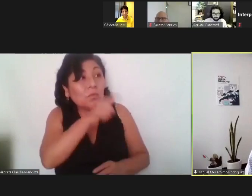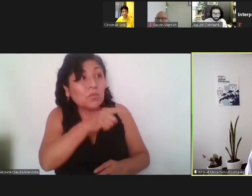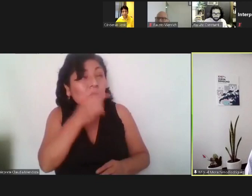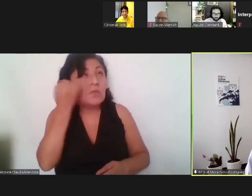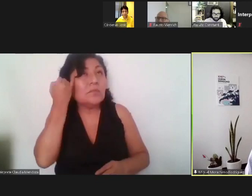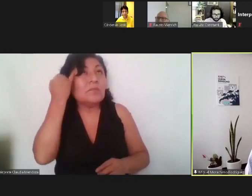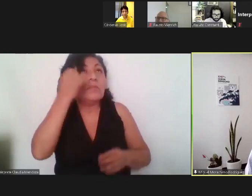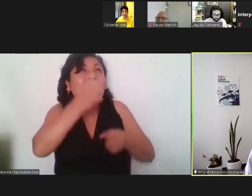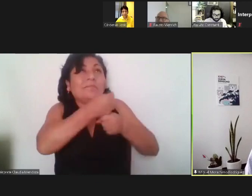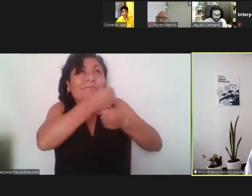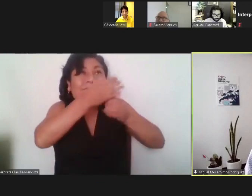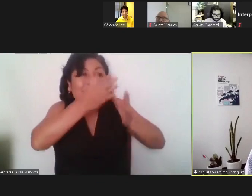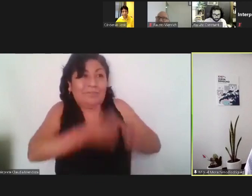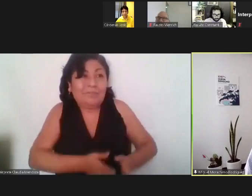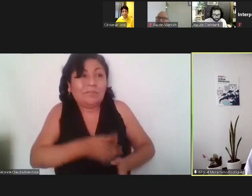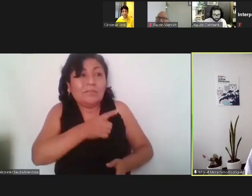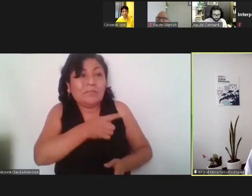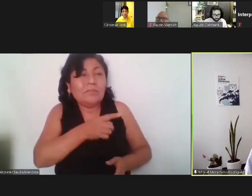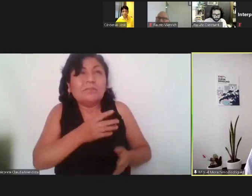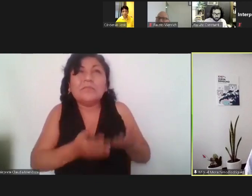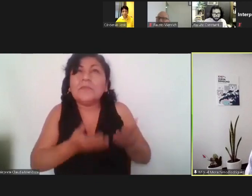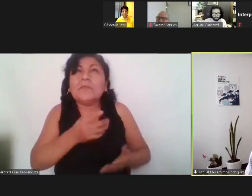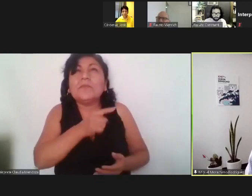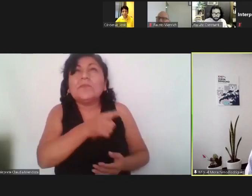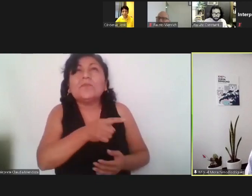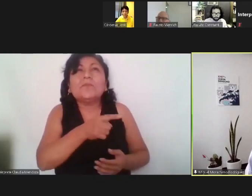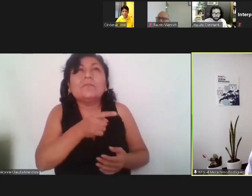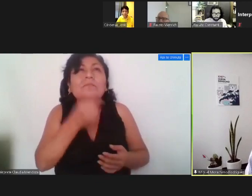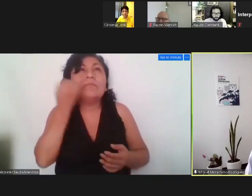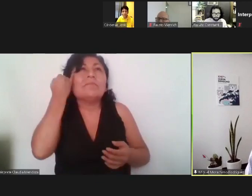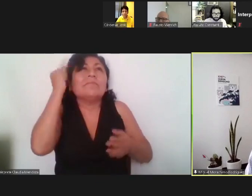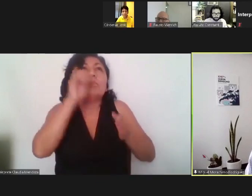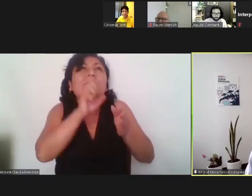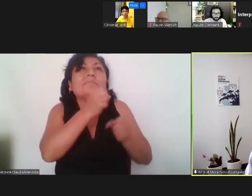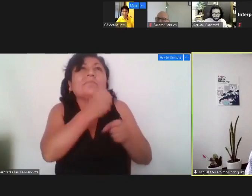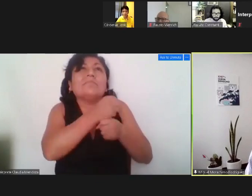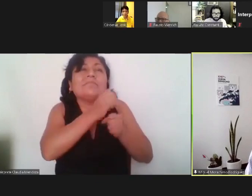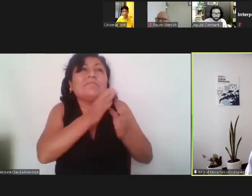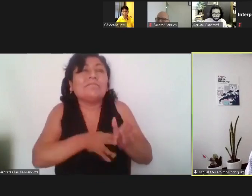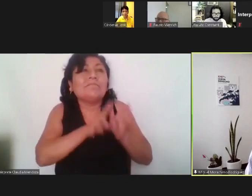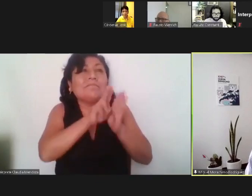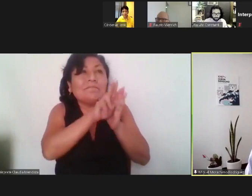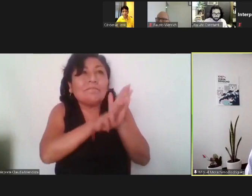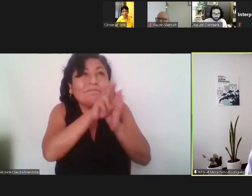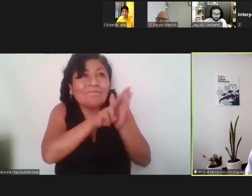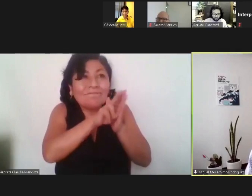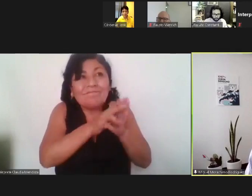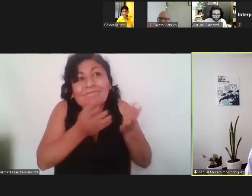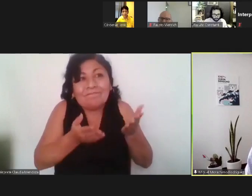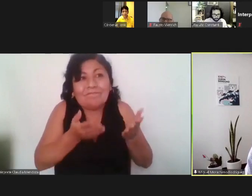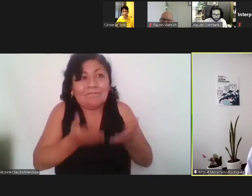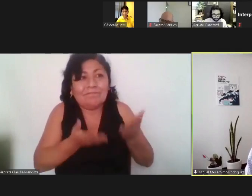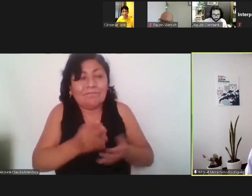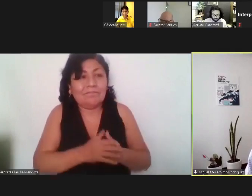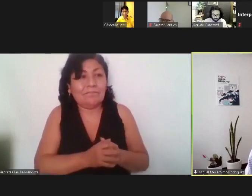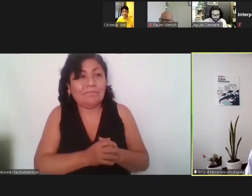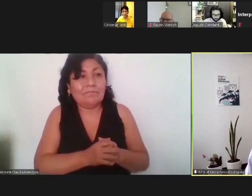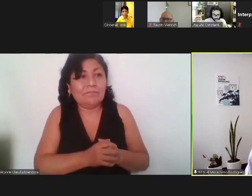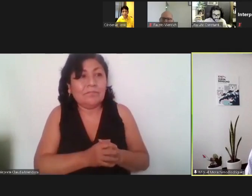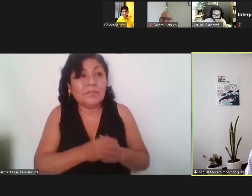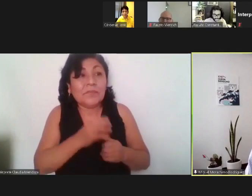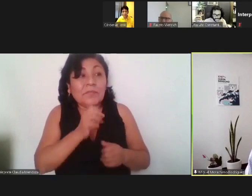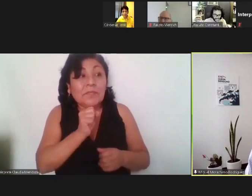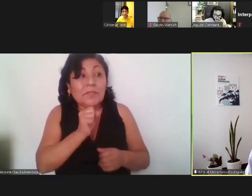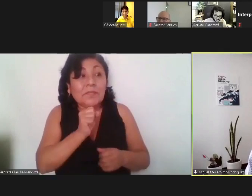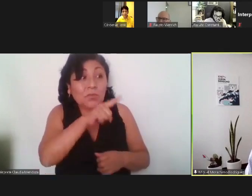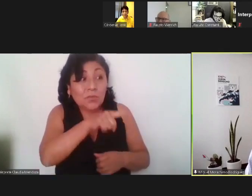quieres vender, imagínate, has creado, no sé, una película, y entonces quieres vender copias de esa película, el hacer disponible tu